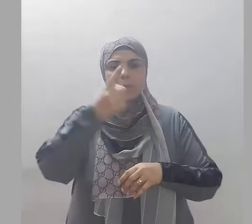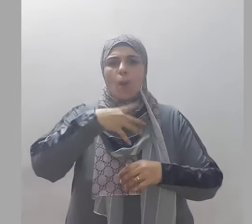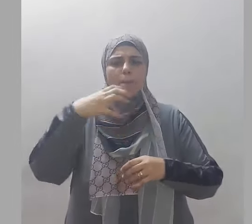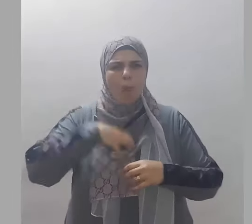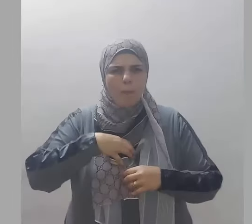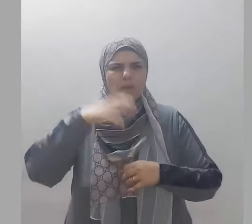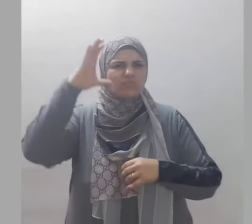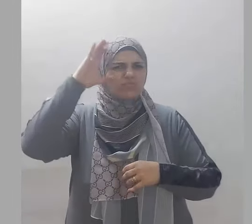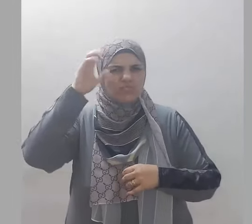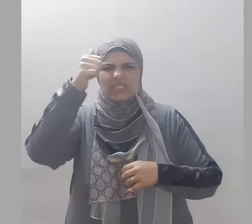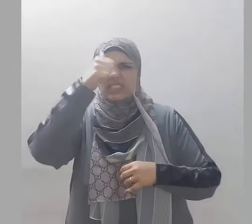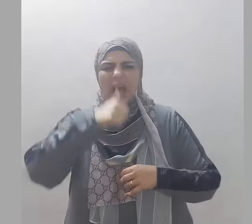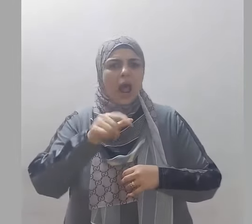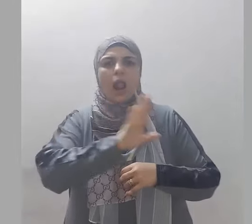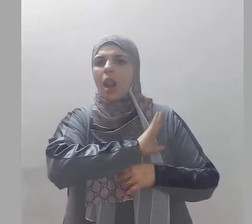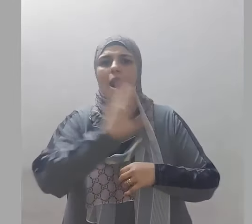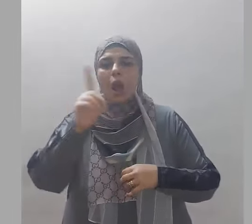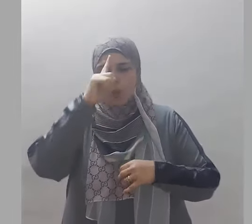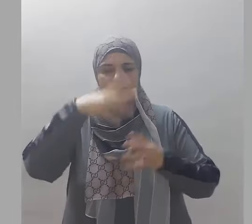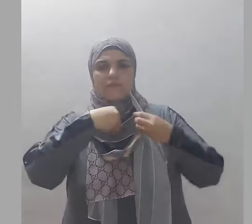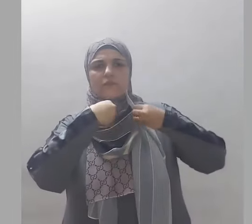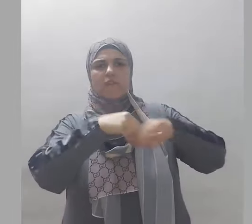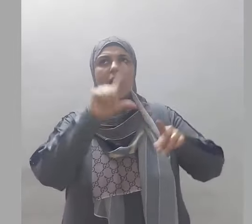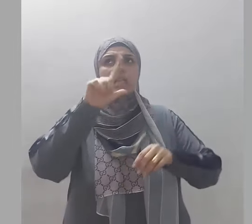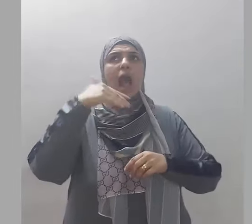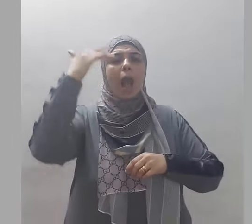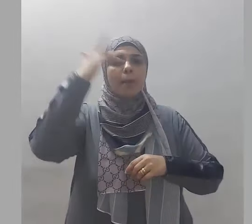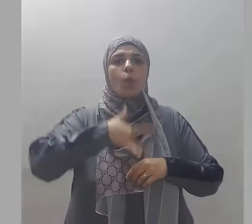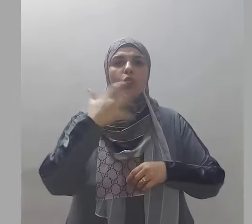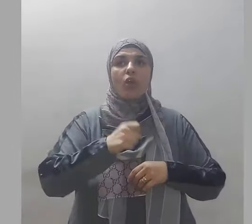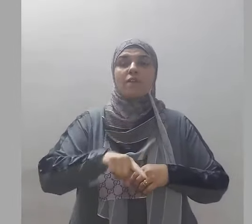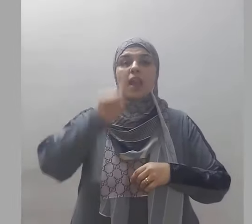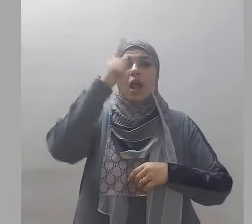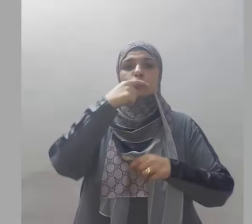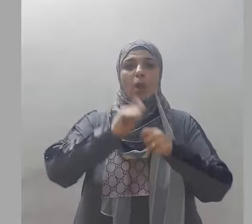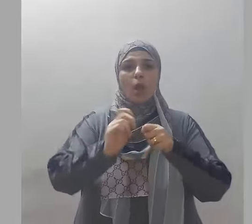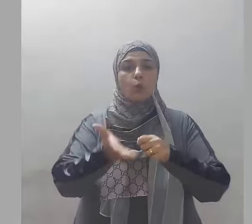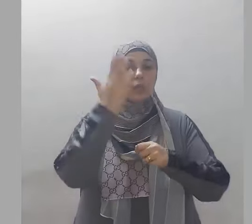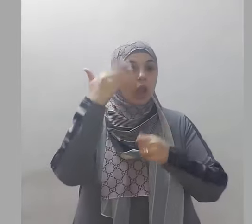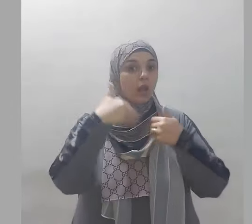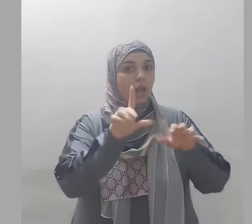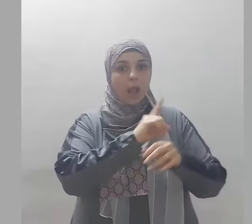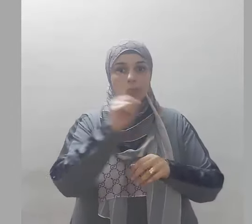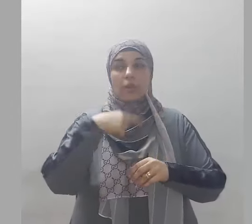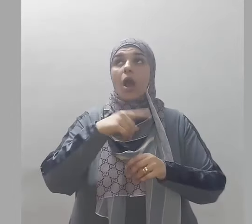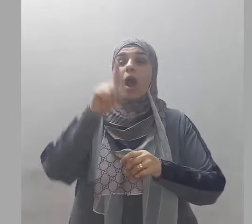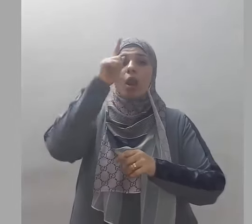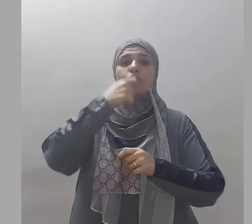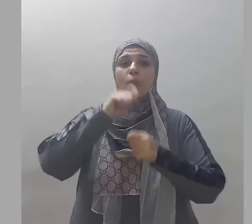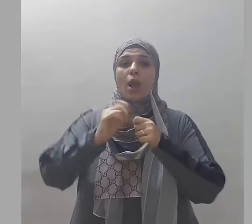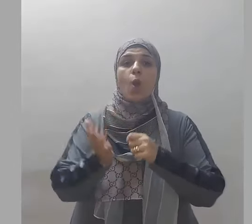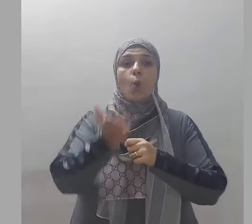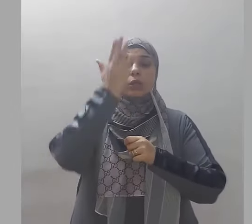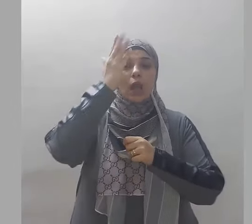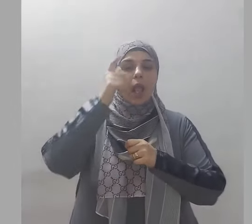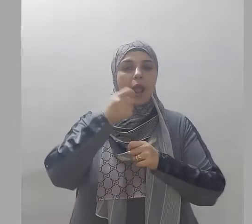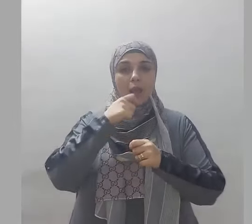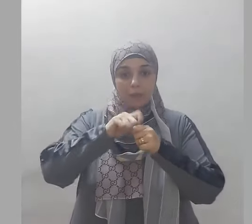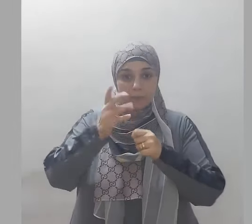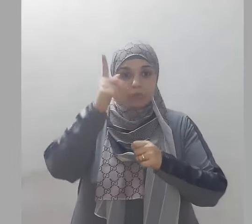وألا نكتئب، وألا نفقد الأمل والثقة في الله عز وجل. فرب العزة جل وعلا قادر، حيث